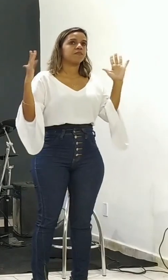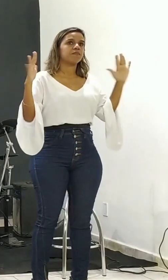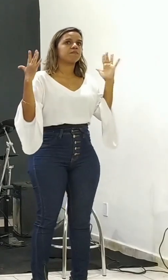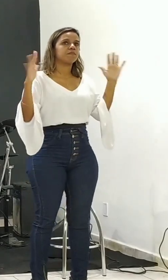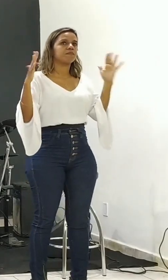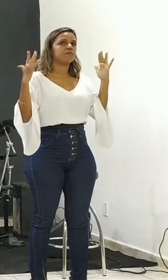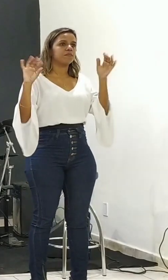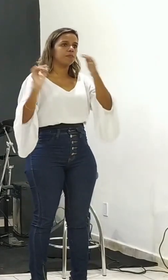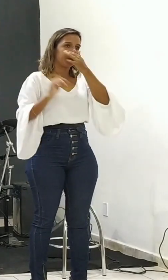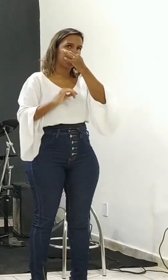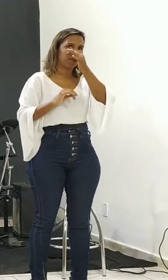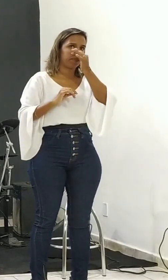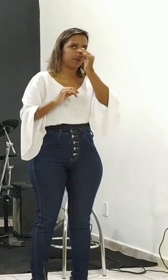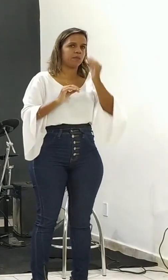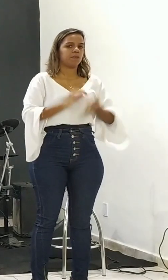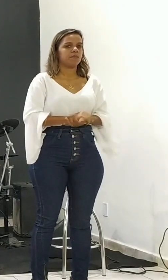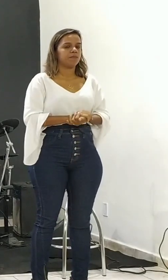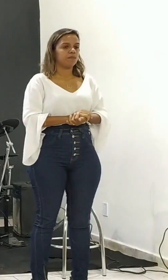Deus está contigo.